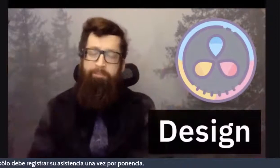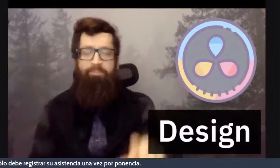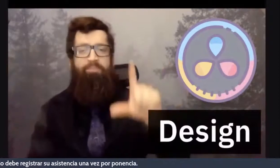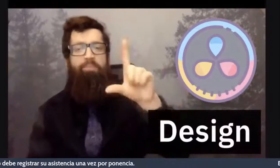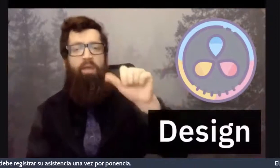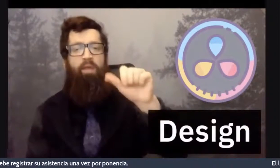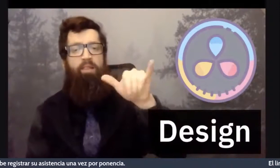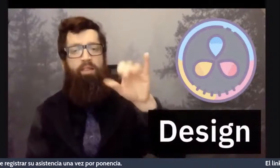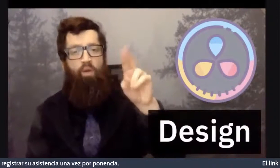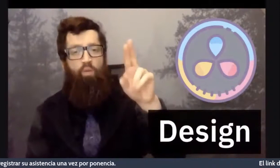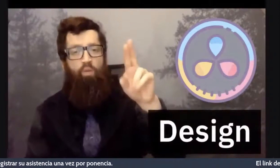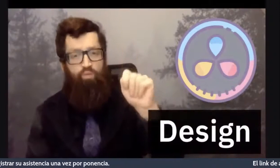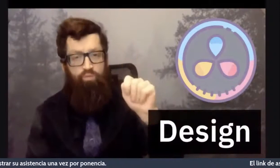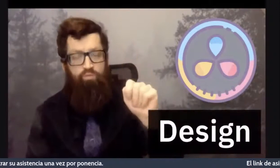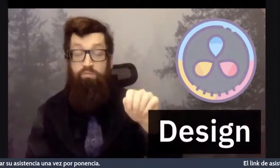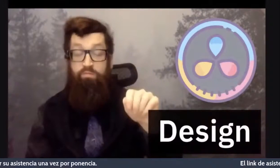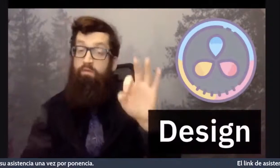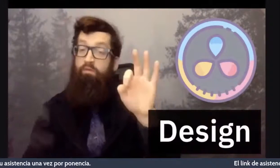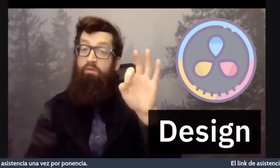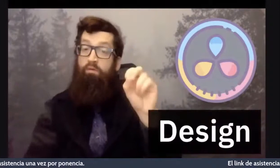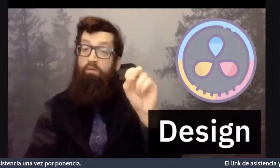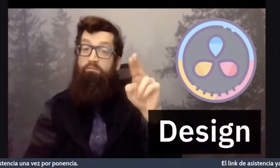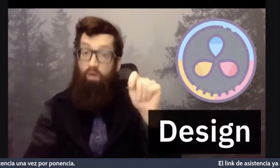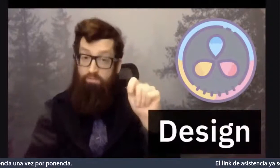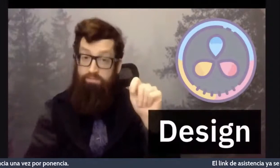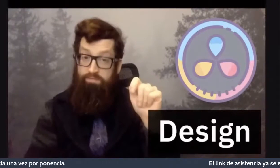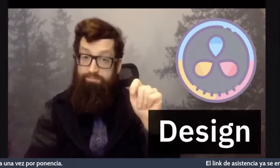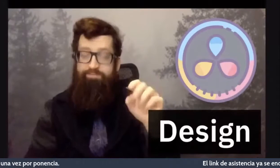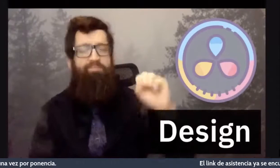espacios, el tamaño y muchos más.